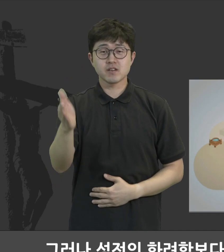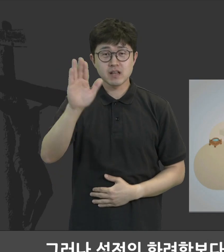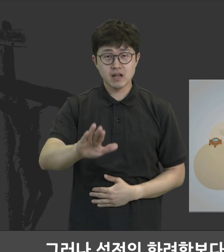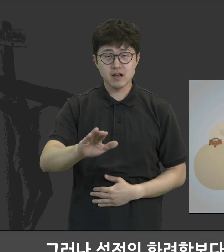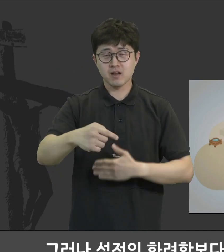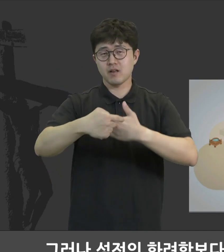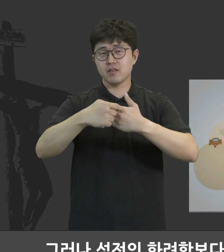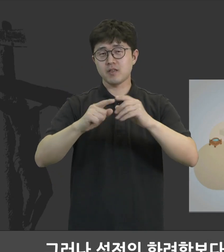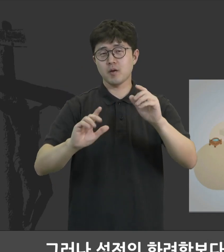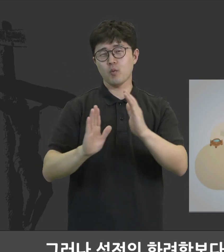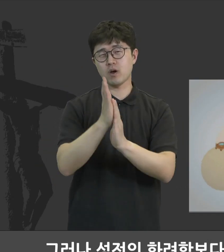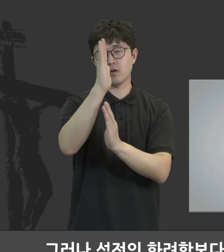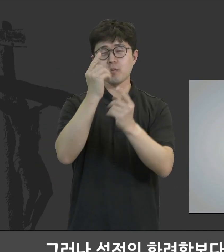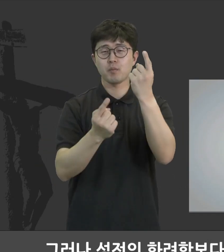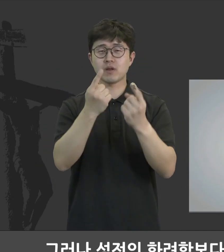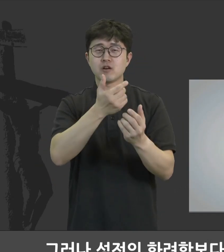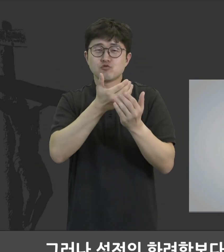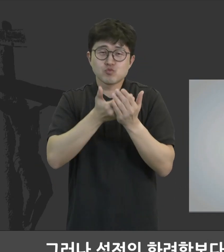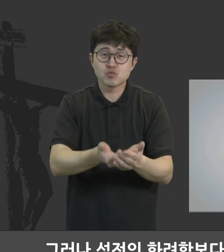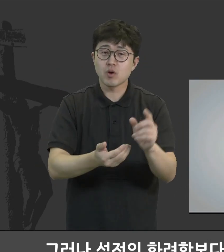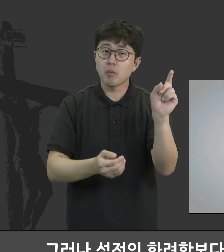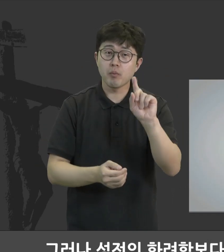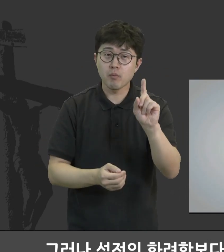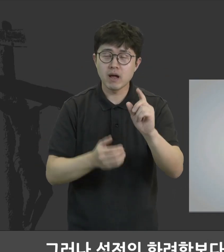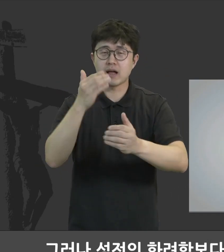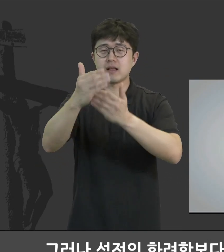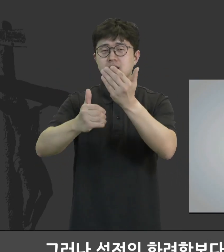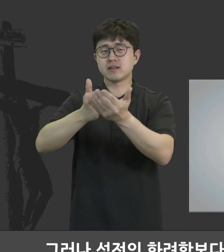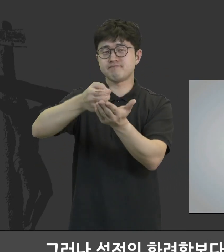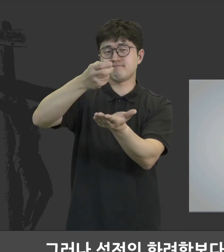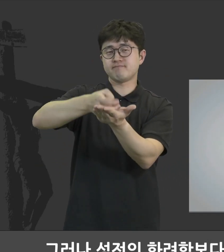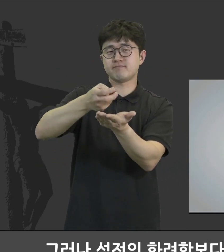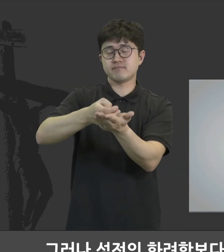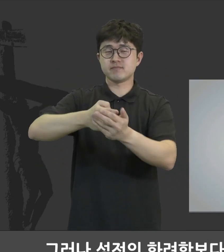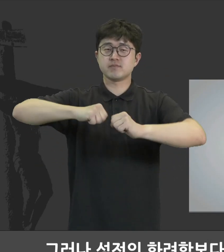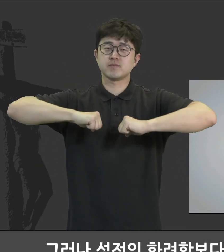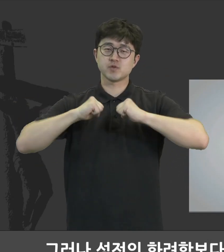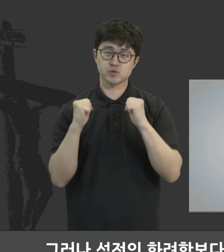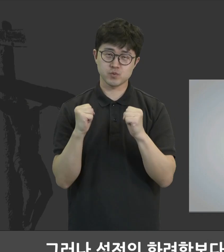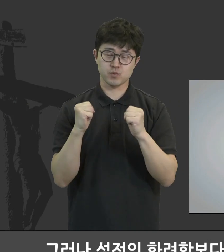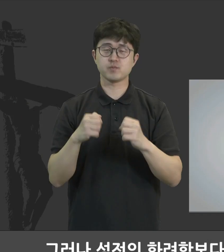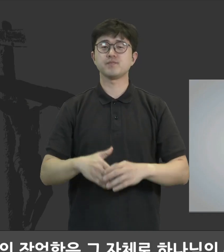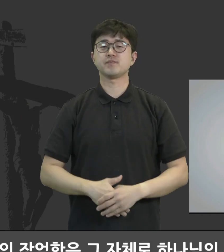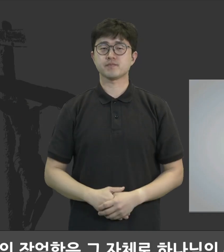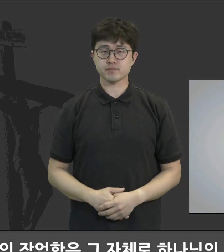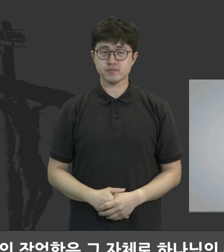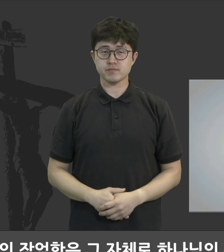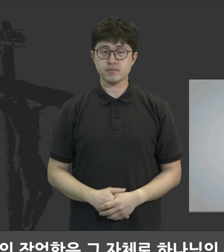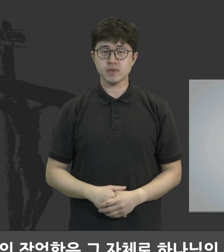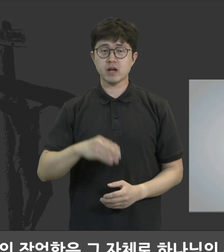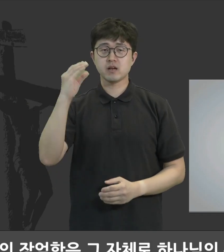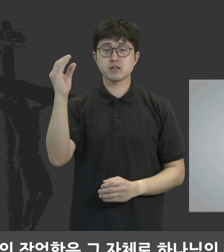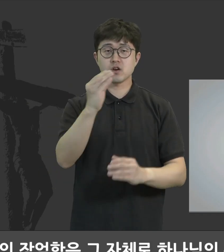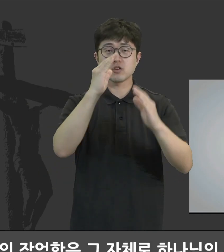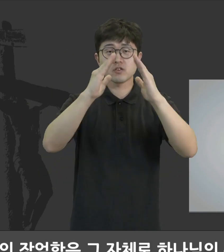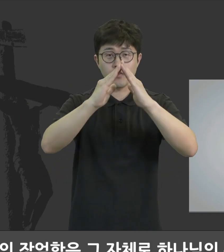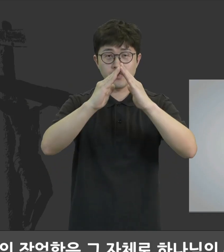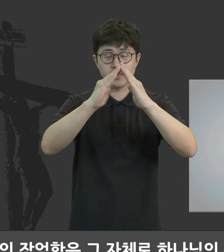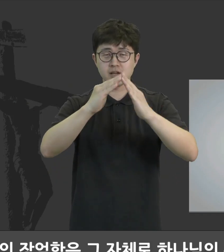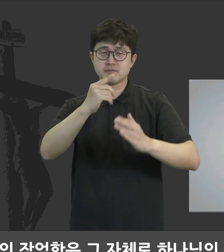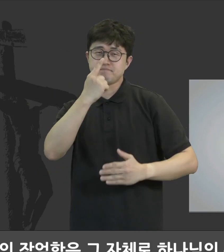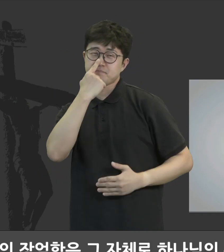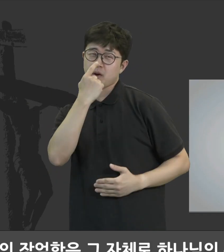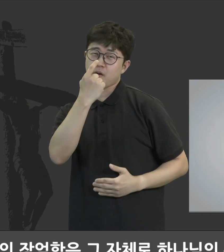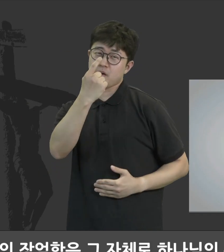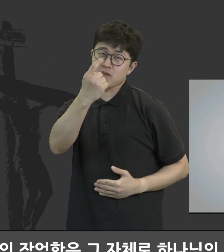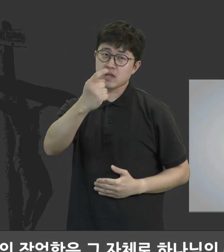그러나 성전의 화려함보다 더 중요한 것은 하나님의 계명에 대한 순종이었습니다. 성전의 장엄함은